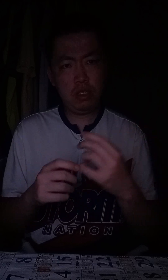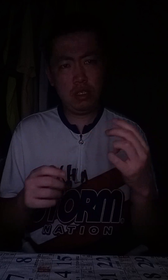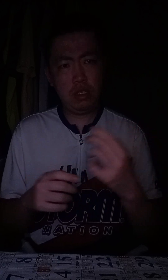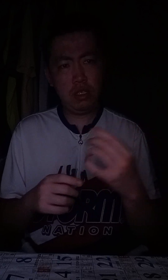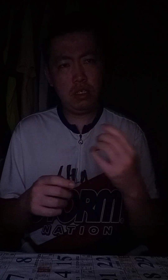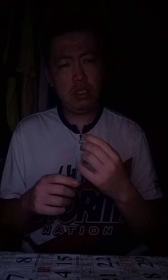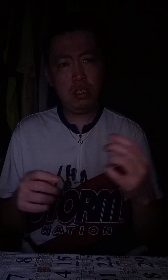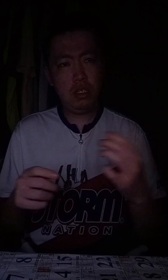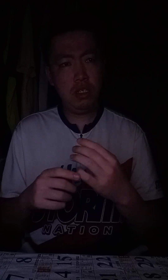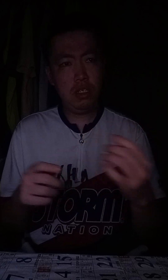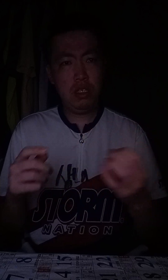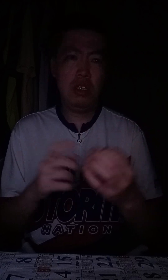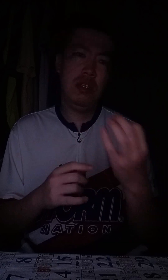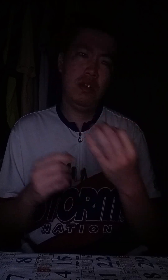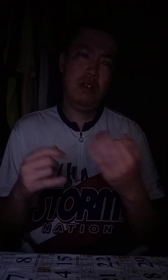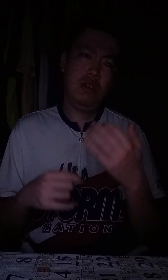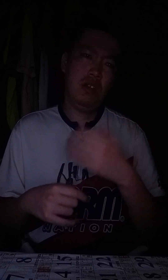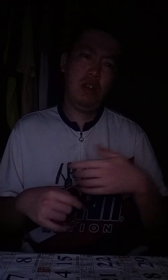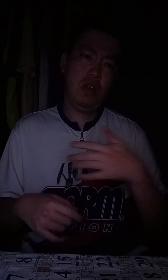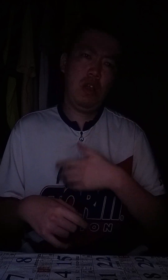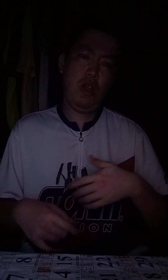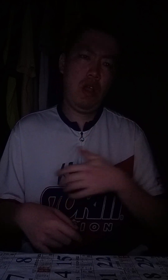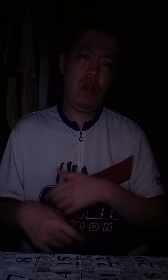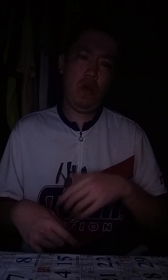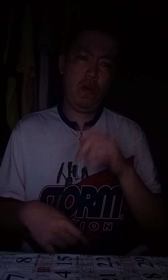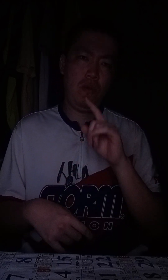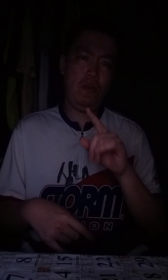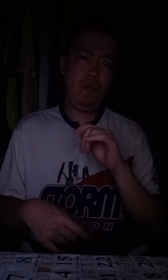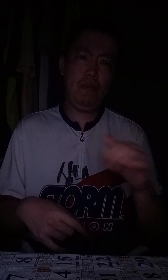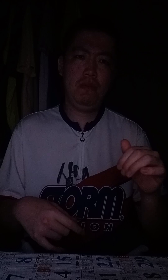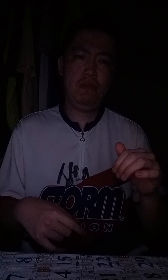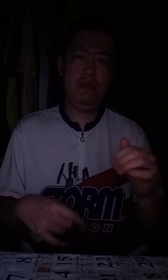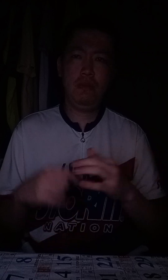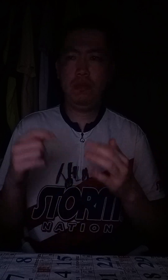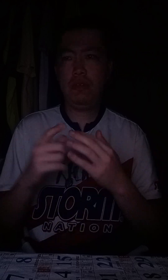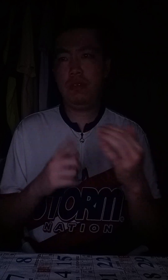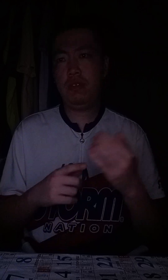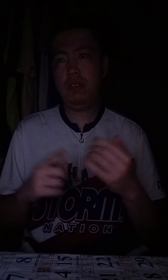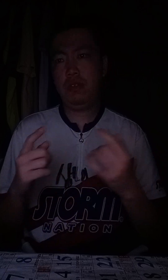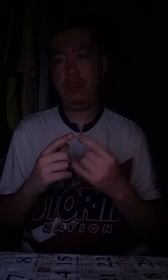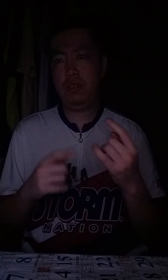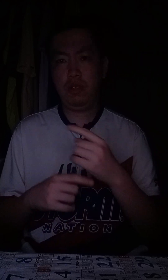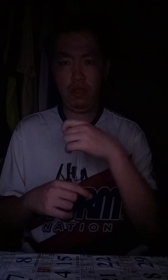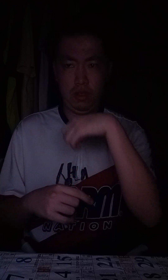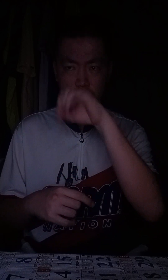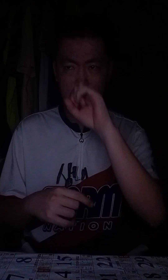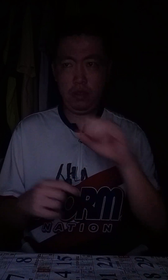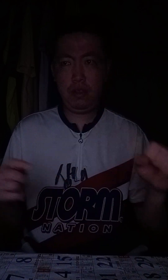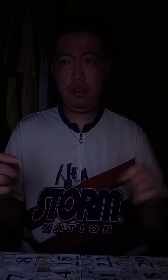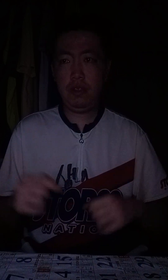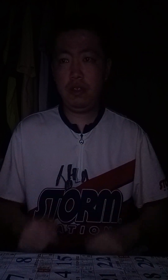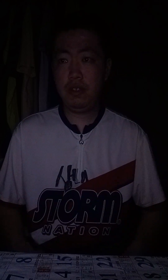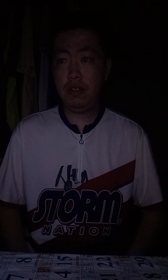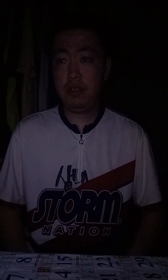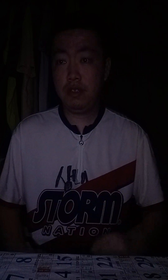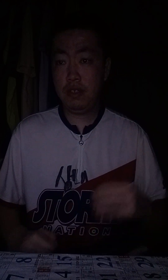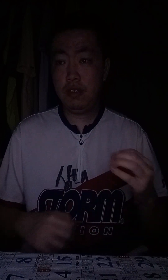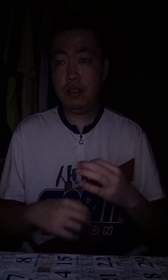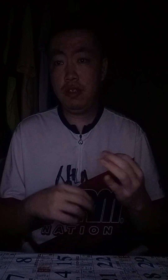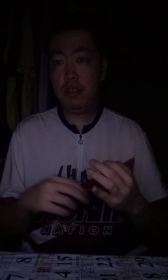없어. 내 마음과 그것들을 알아줬으면 좋겠어요. 어제 아침 8시 30분쯤